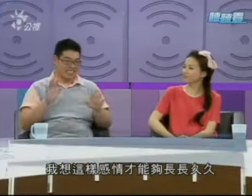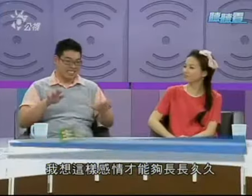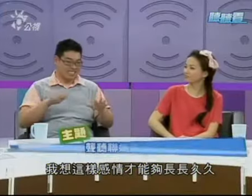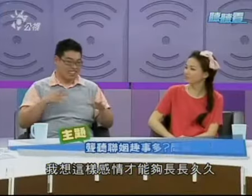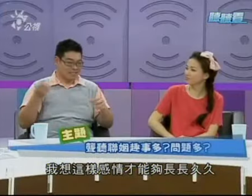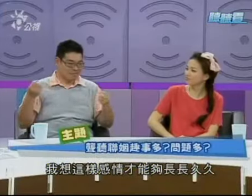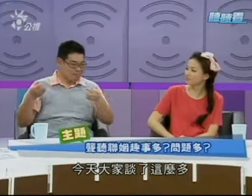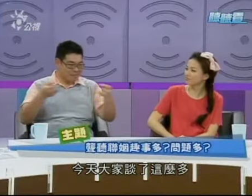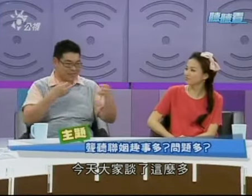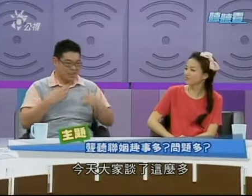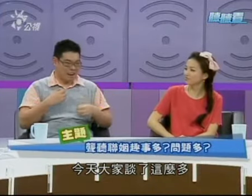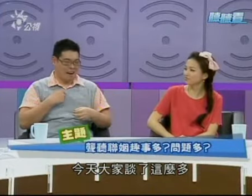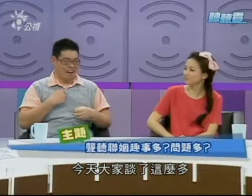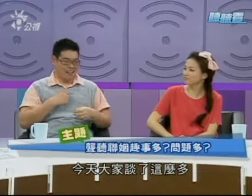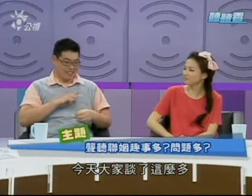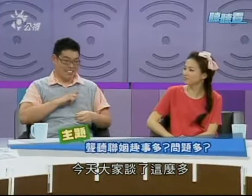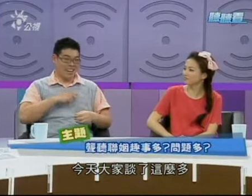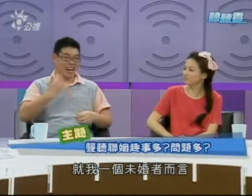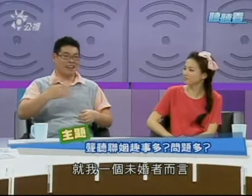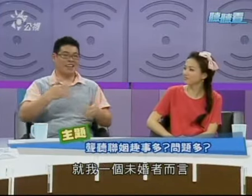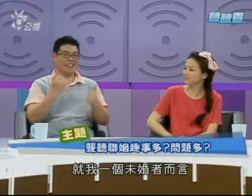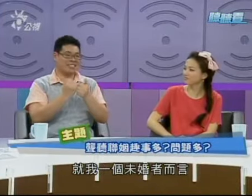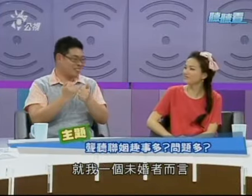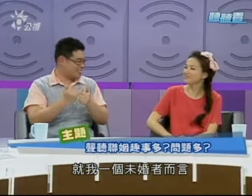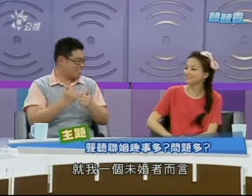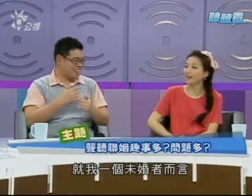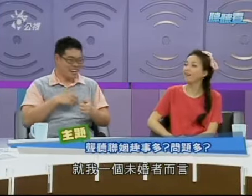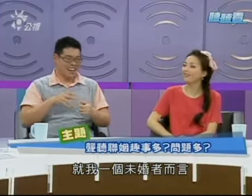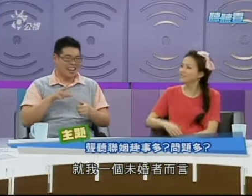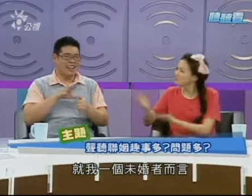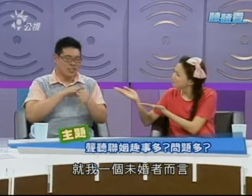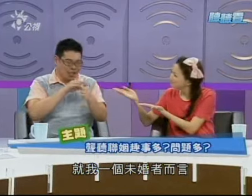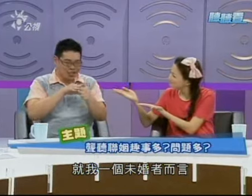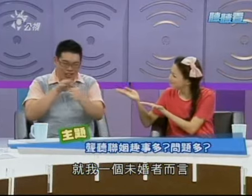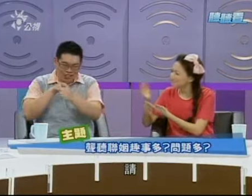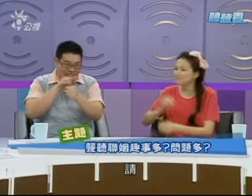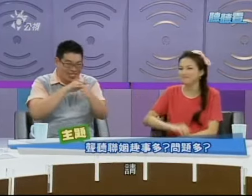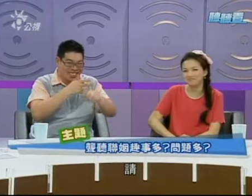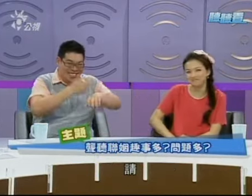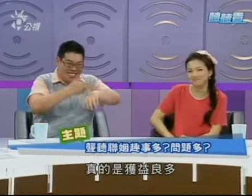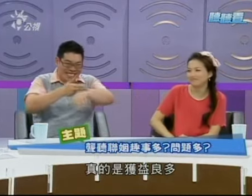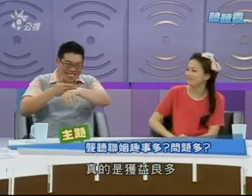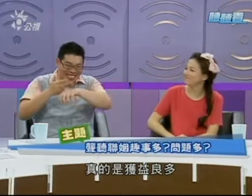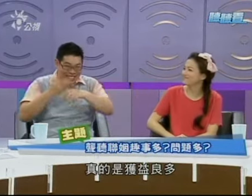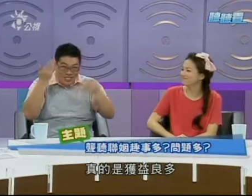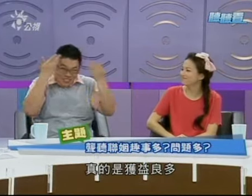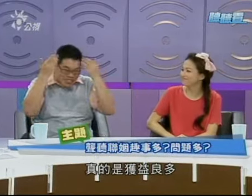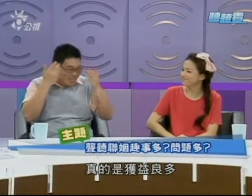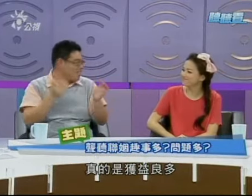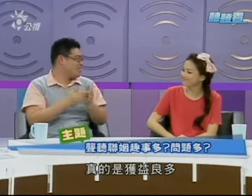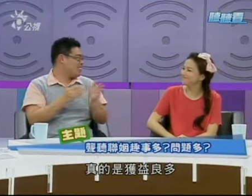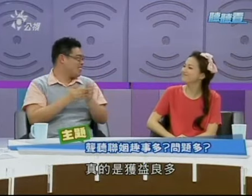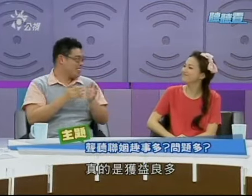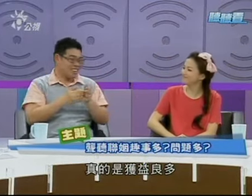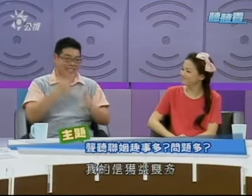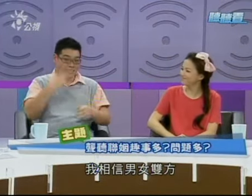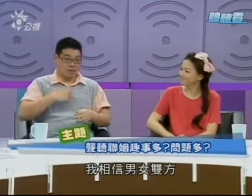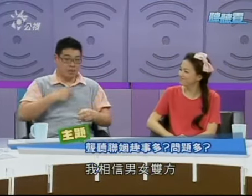久今天大家谈了这么多啊就我一个未婚者而言真的是获益良多啊我